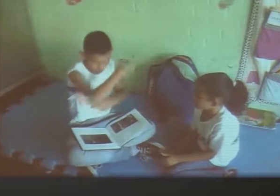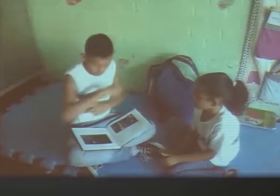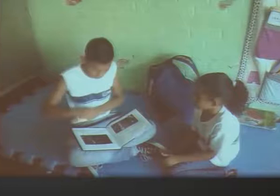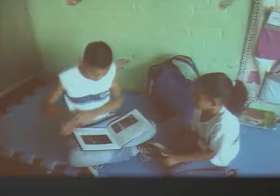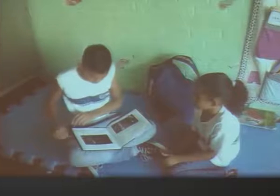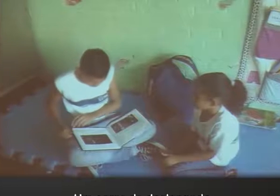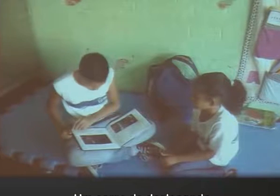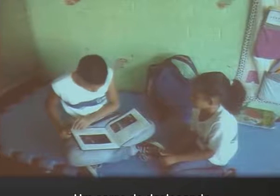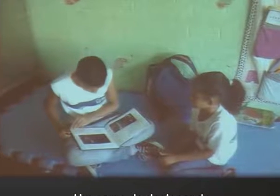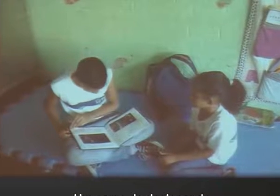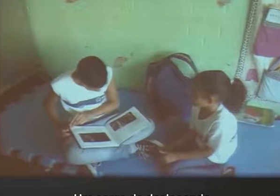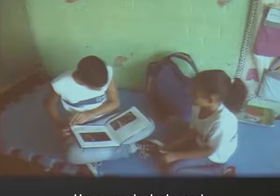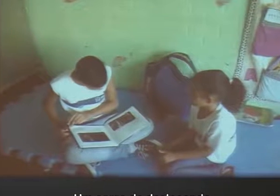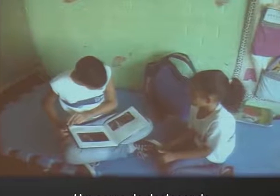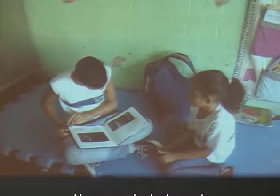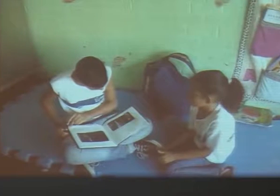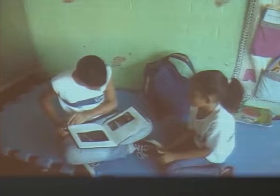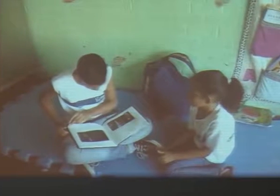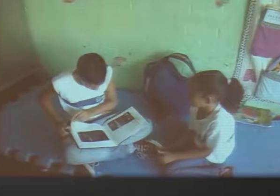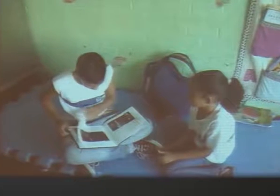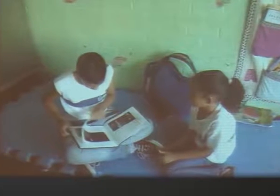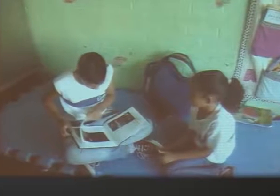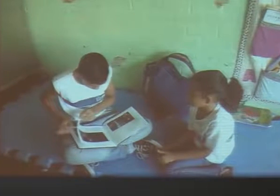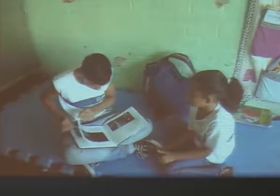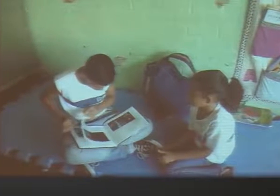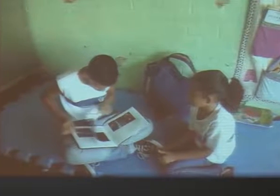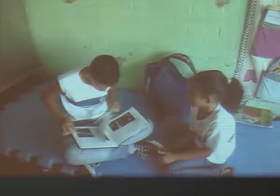É um carro se deslocando.